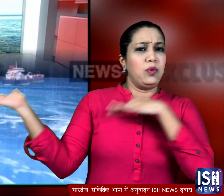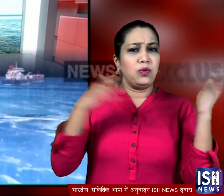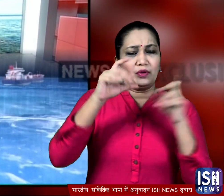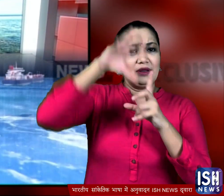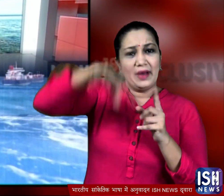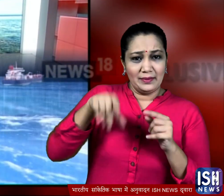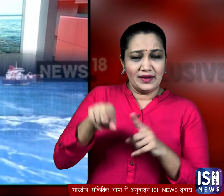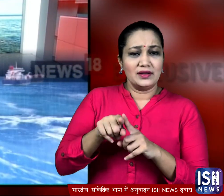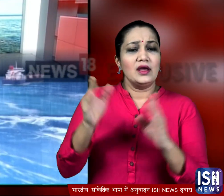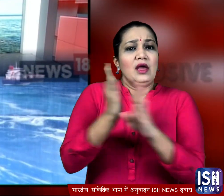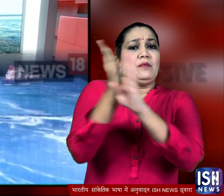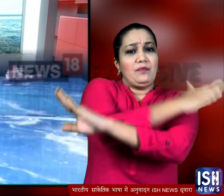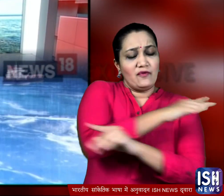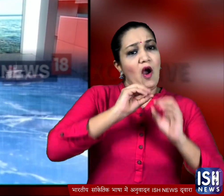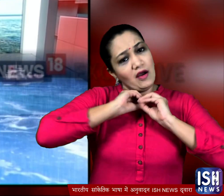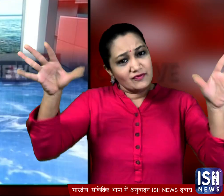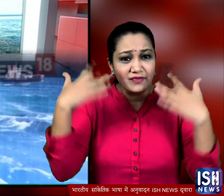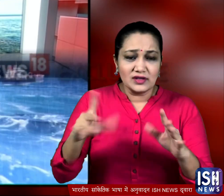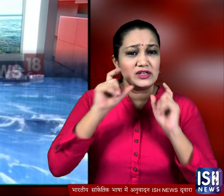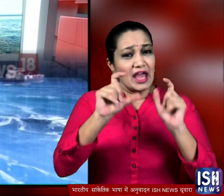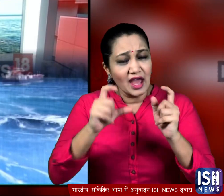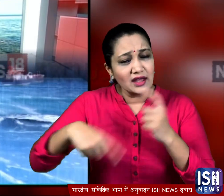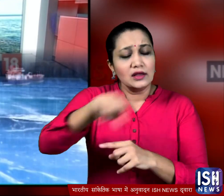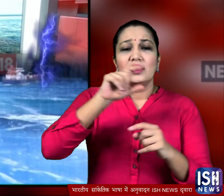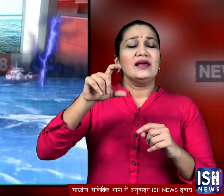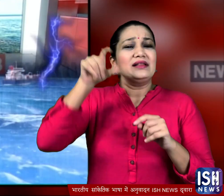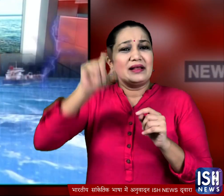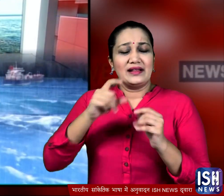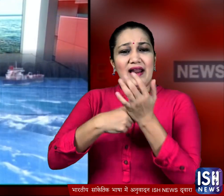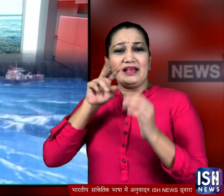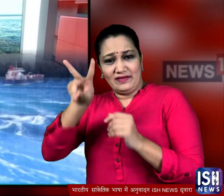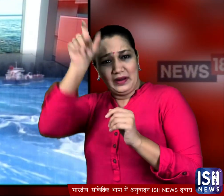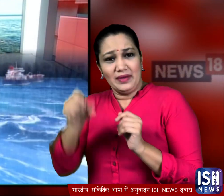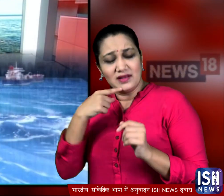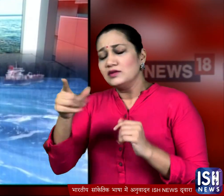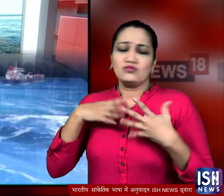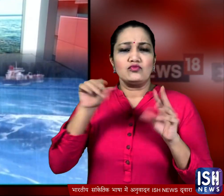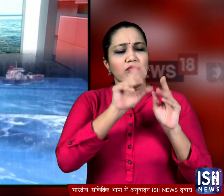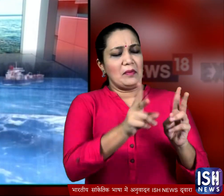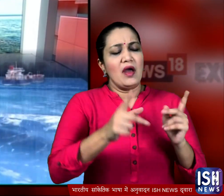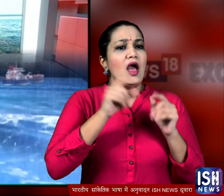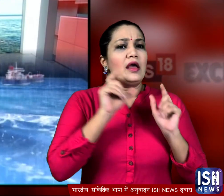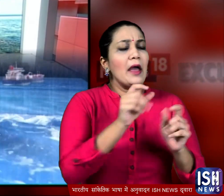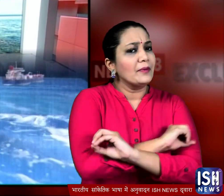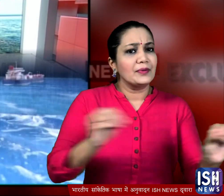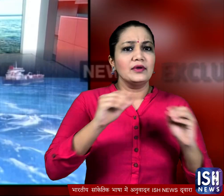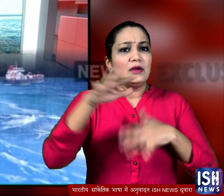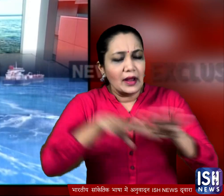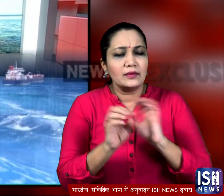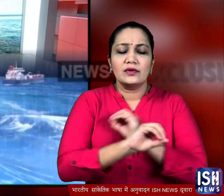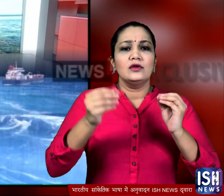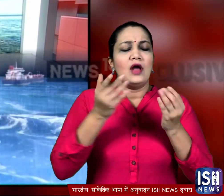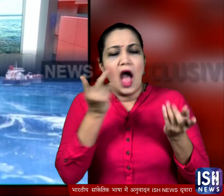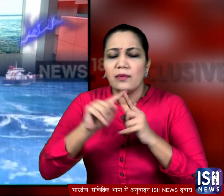की ओर से जानकारी देने के बावजूद कैप्टन ने कर्मचारियों की सुरक्षा की कोई व्यवस्था नहीं की, जिसकी वजह से जहाज